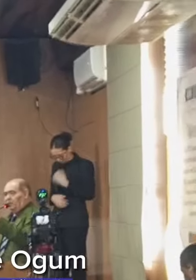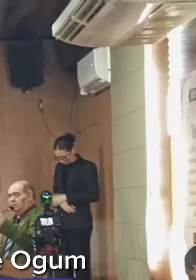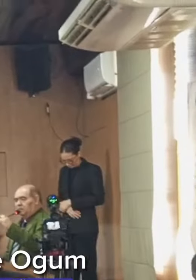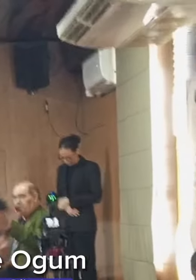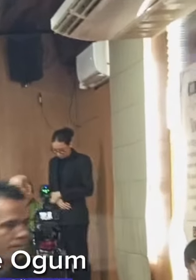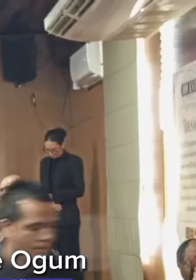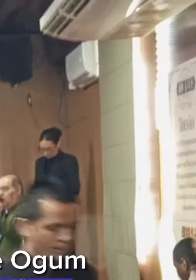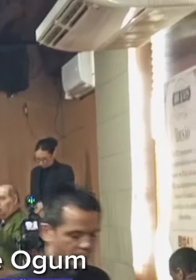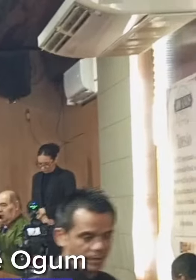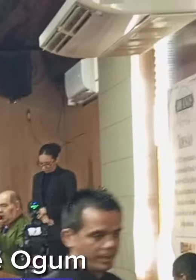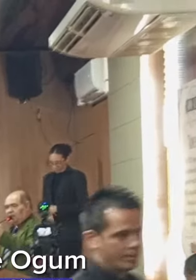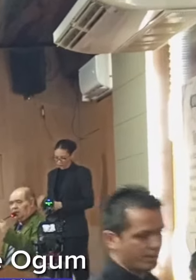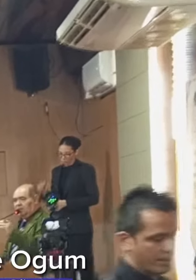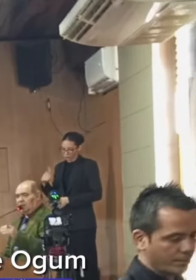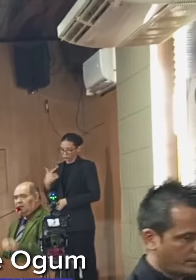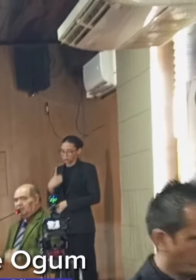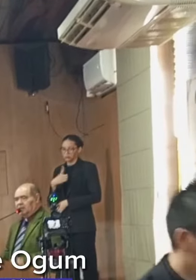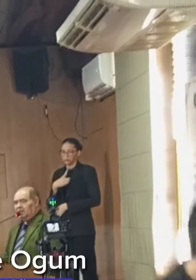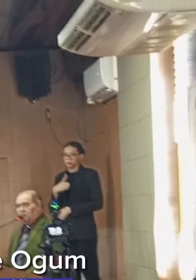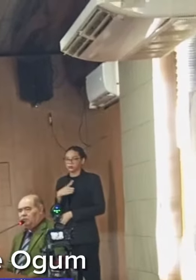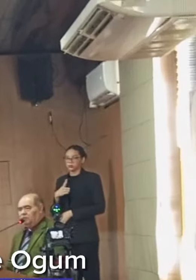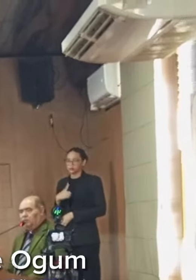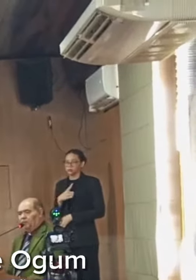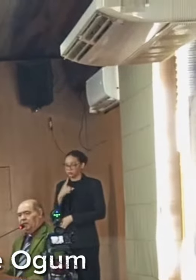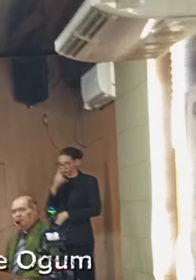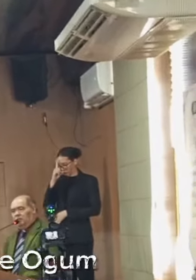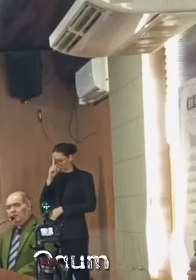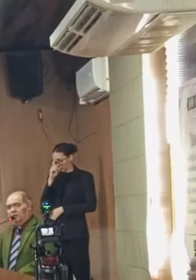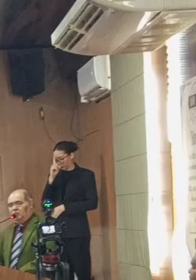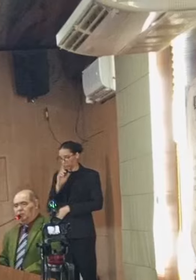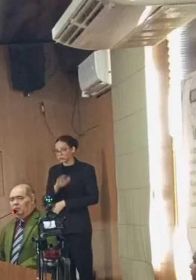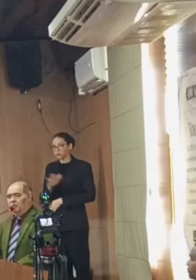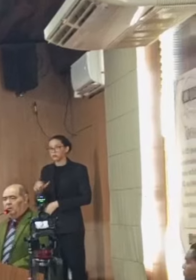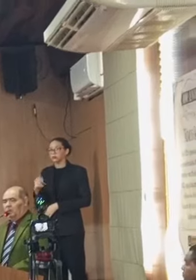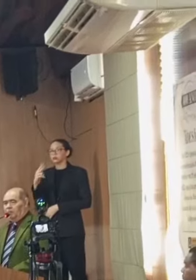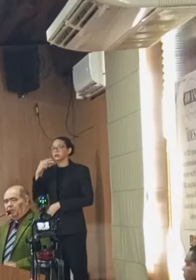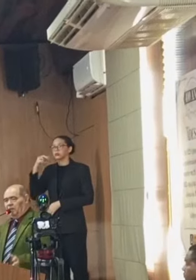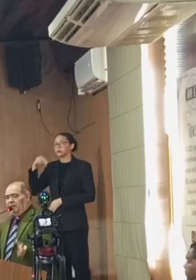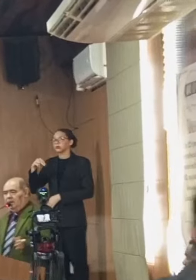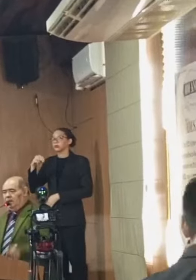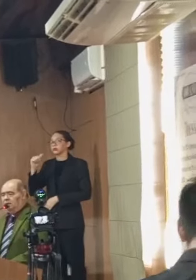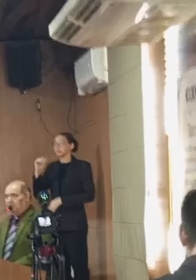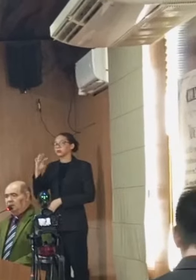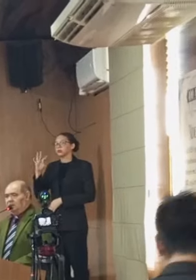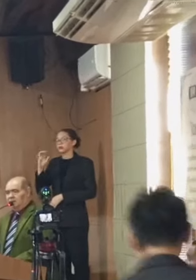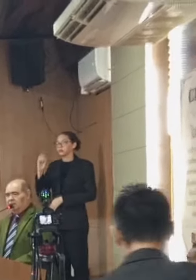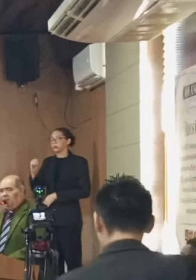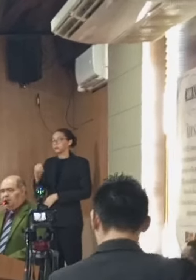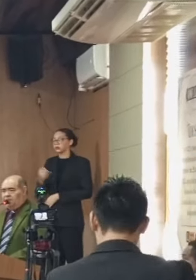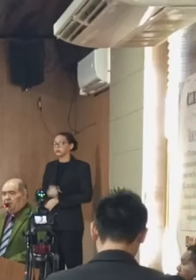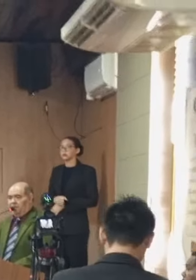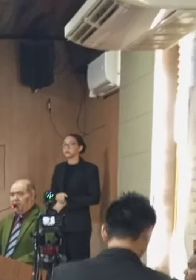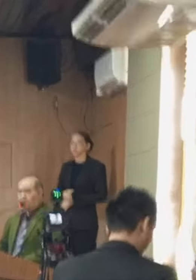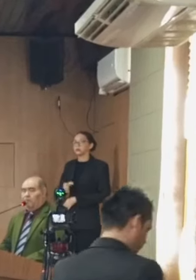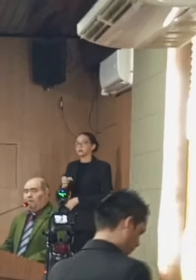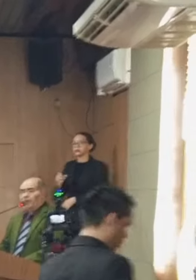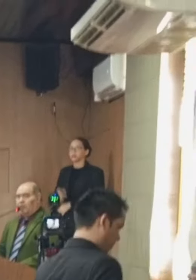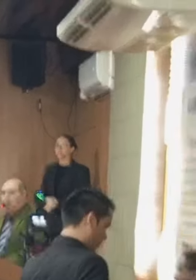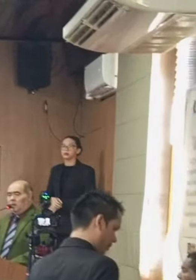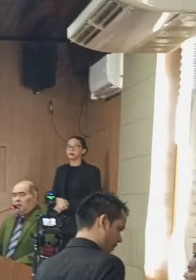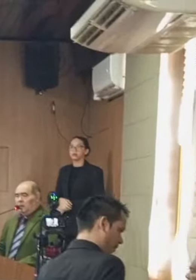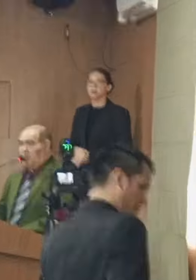Nós tivemos o Hospital da Criança na Tujuca, de vereador da Tujuca, polivalente, que cresceu também de